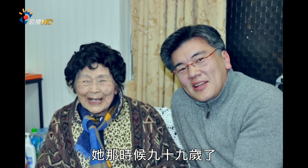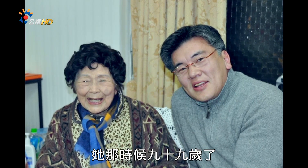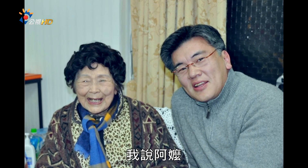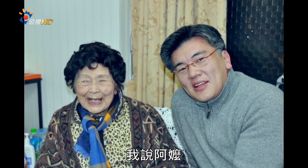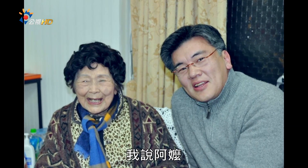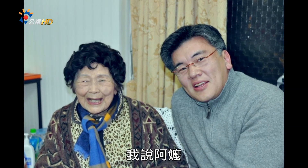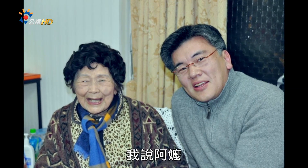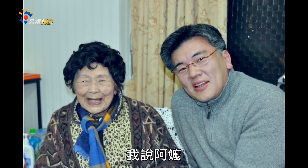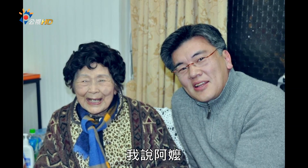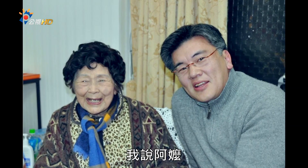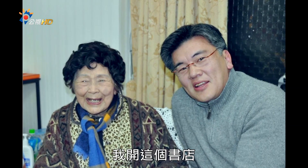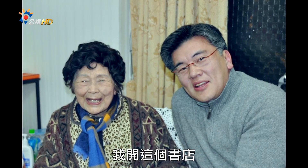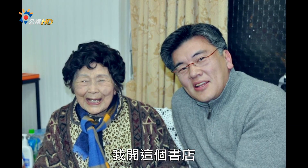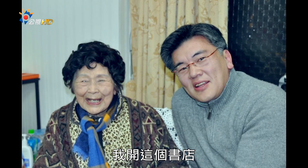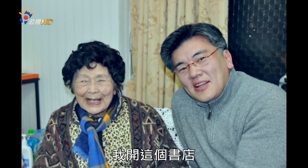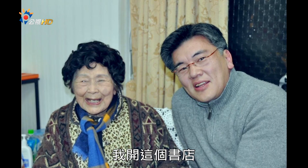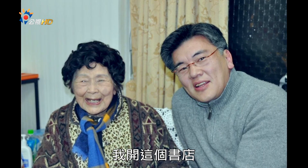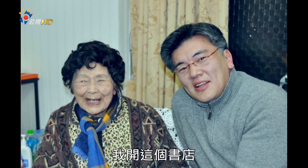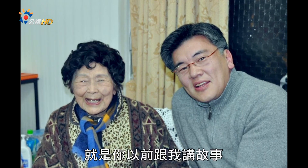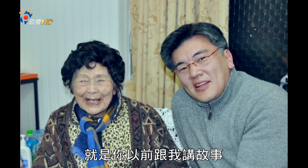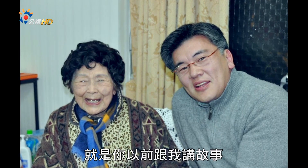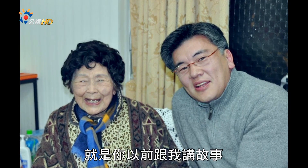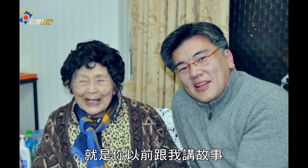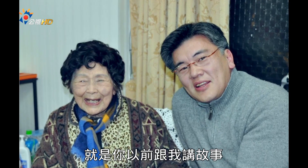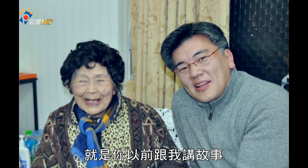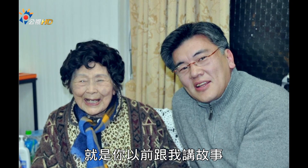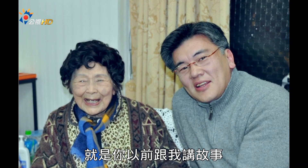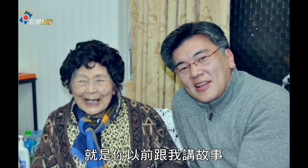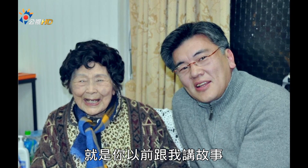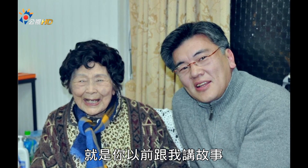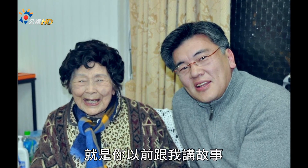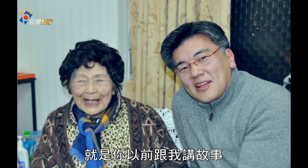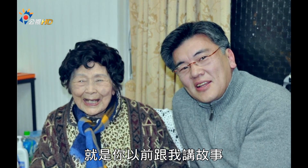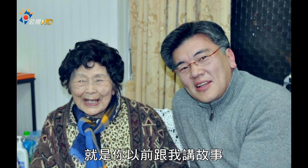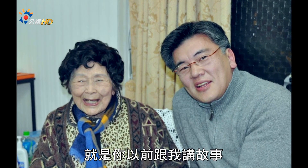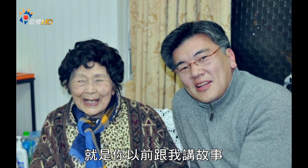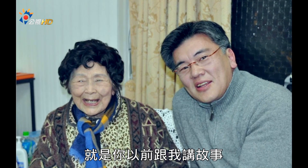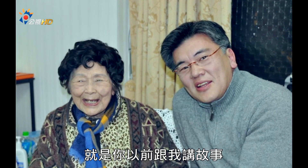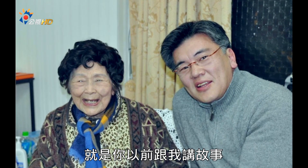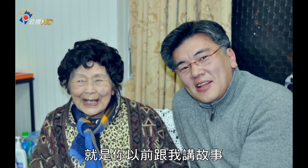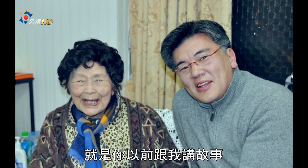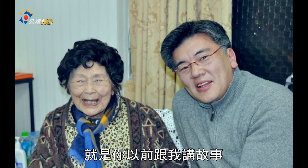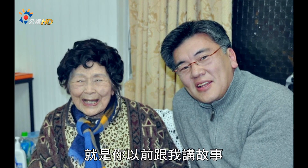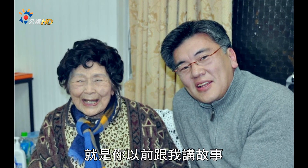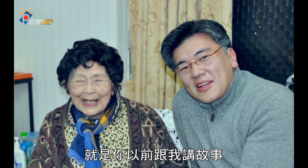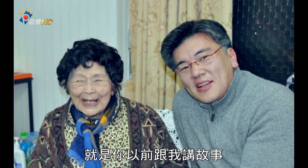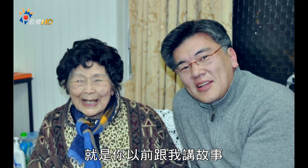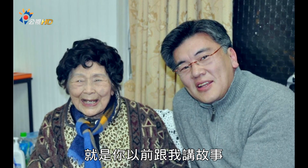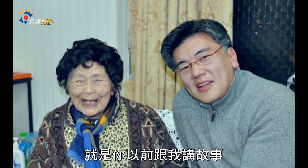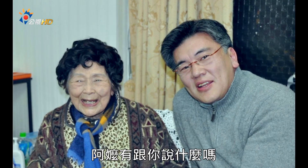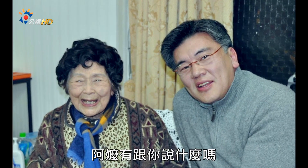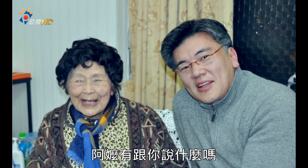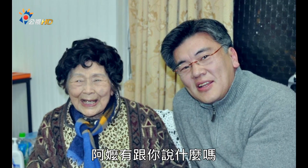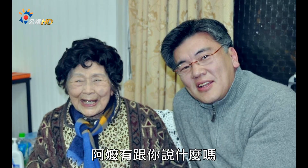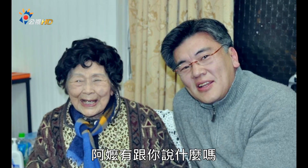我讲阿妈，我说开这个主店都是你古早你甲我讲故事。 阿爸跟我哪一方